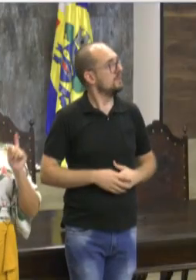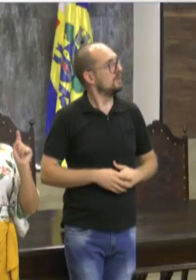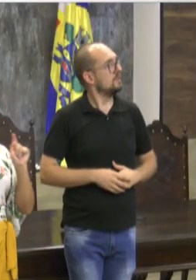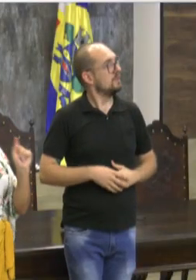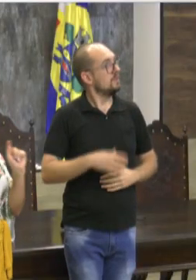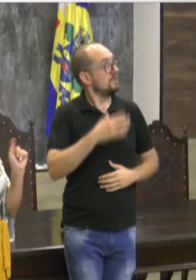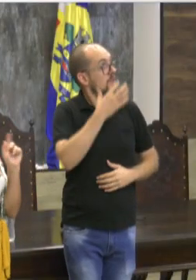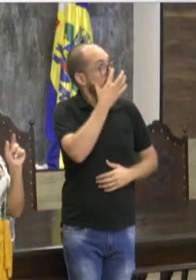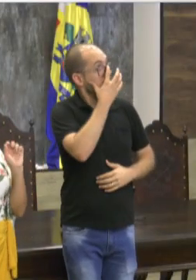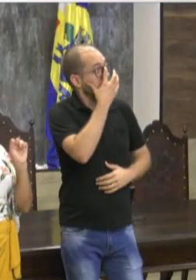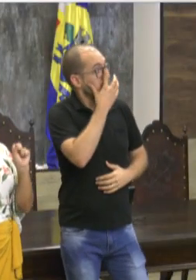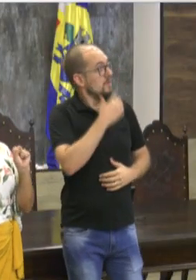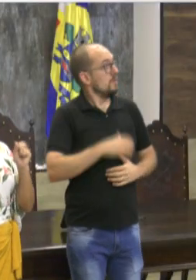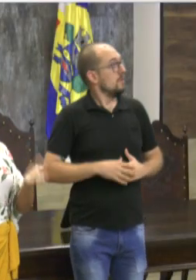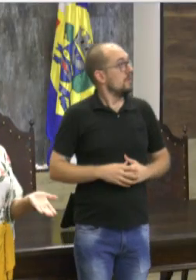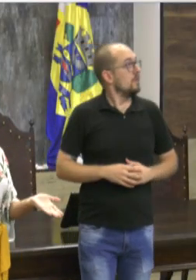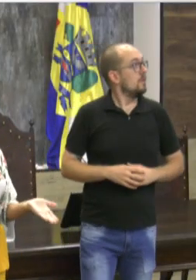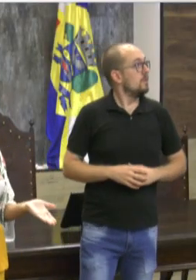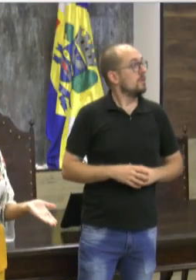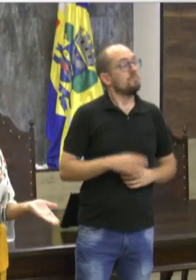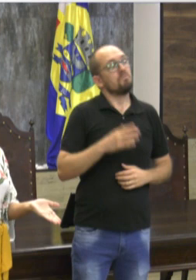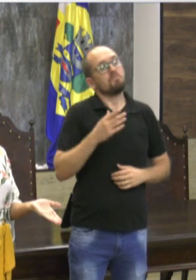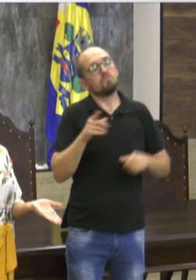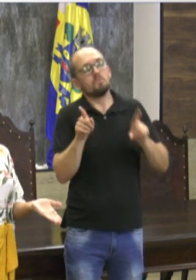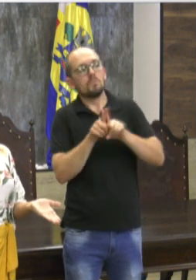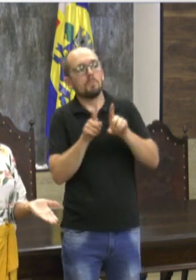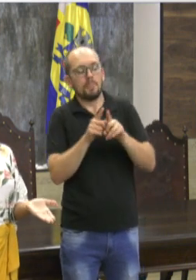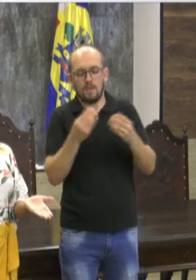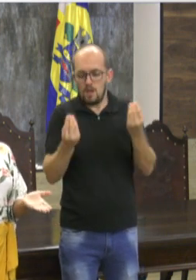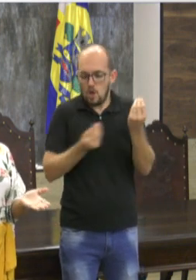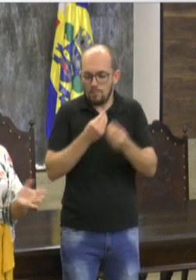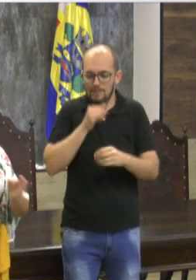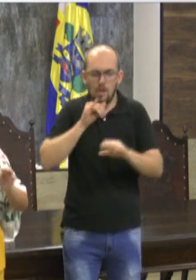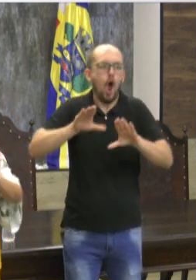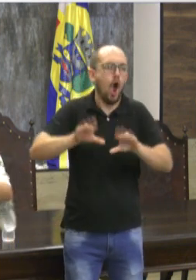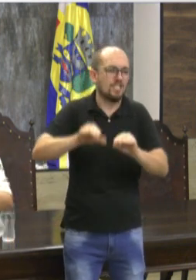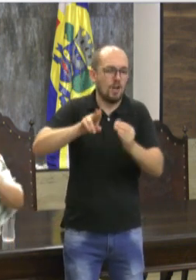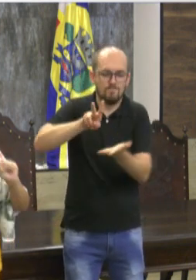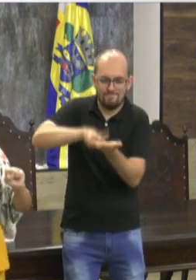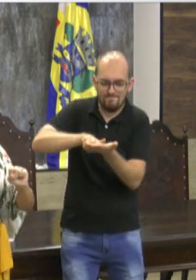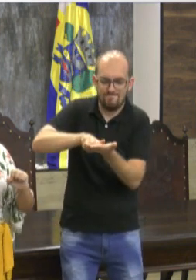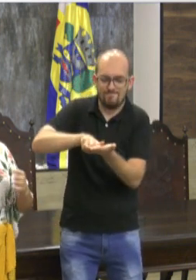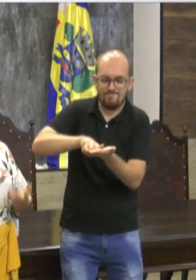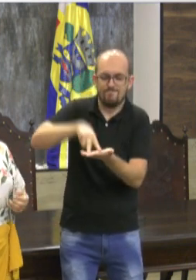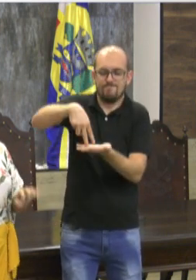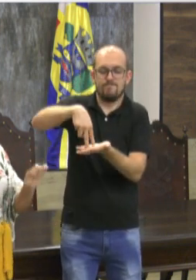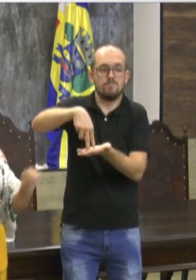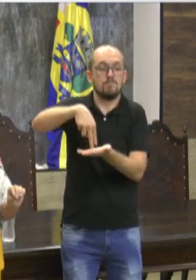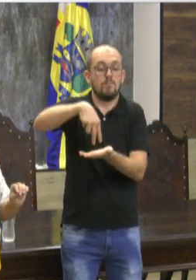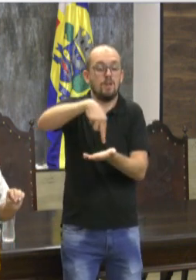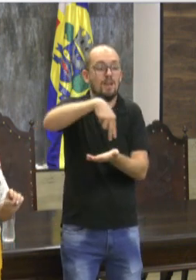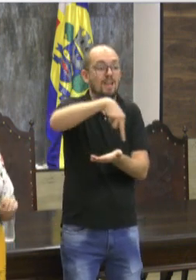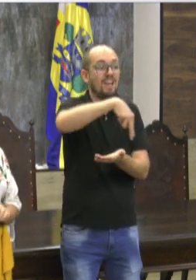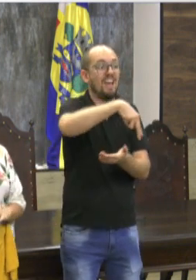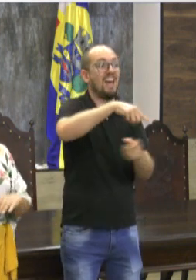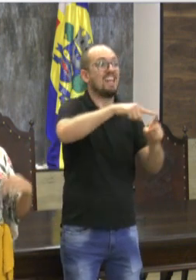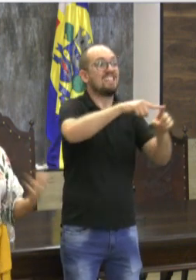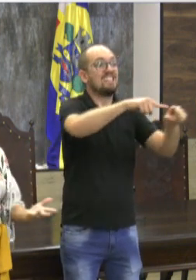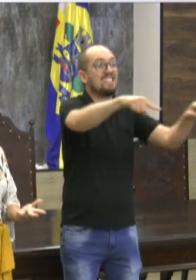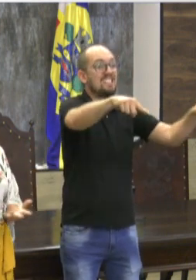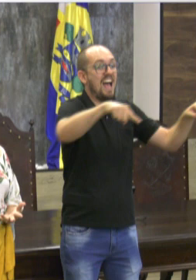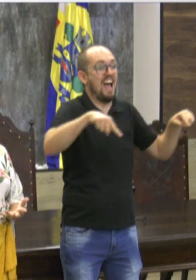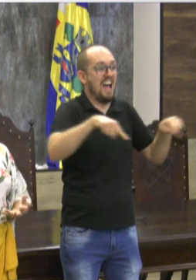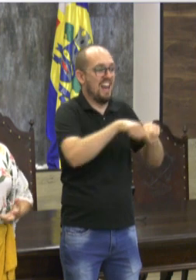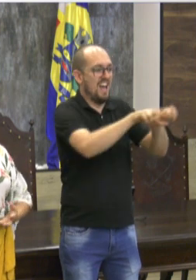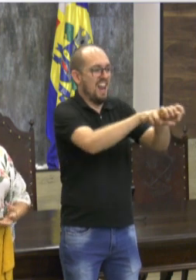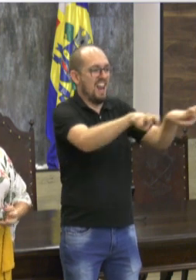O outro desafio era fazer com que ele entrasse na sala de aula, porque aí ele saiu do colchonete, mas chegava na porta da sala de aula, ele